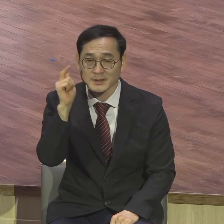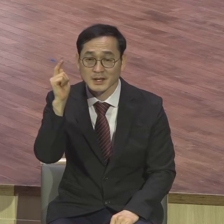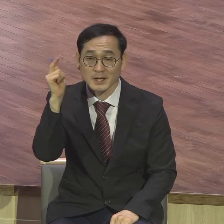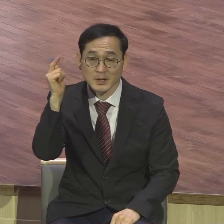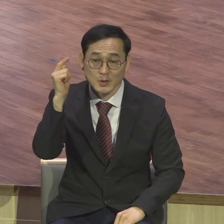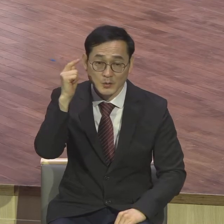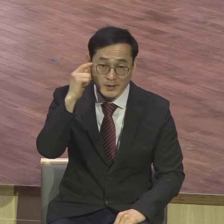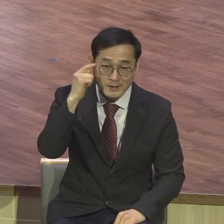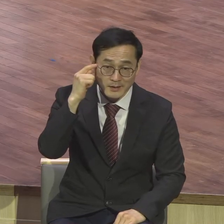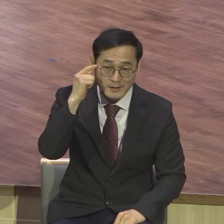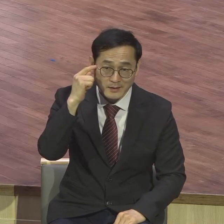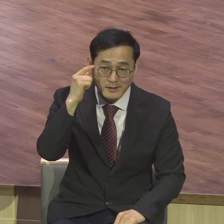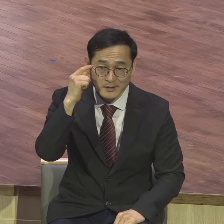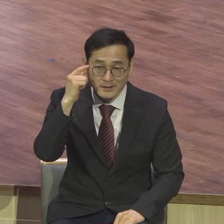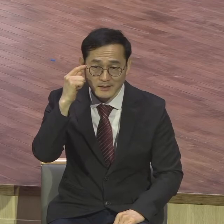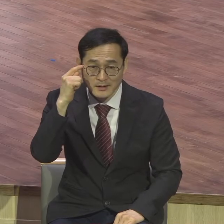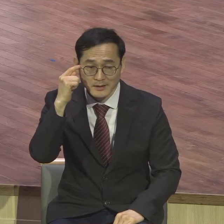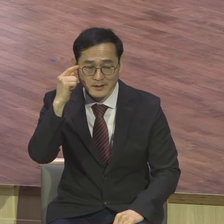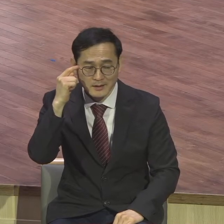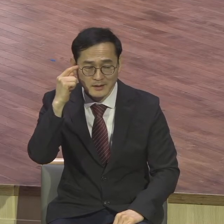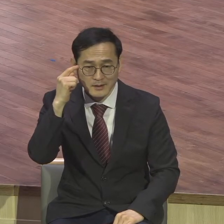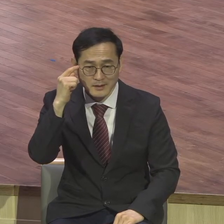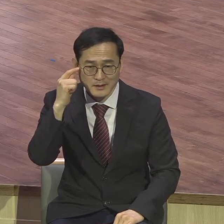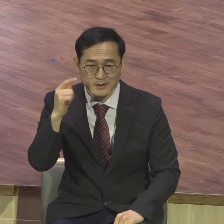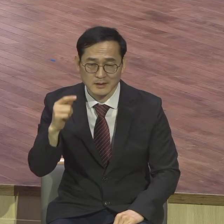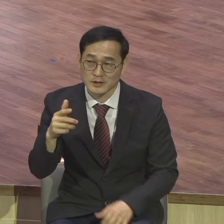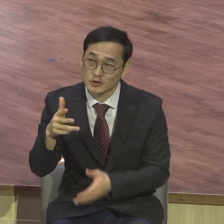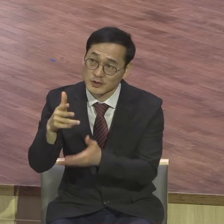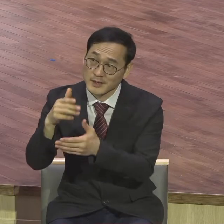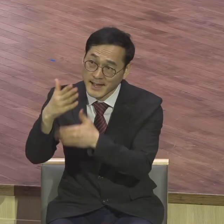사실은 절대성을 몰라서 그래요.